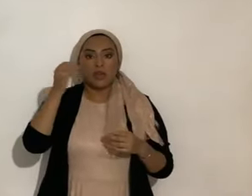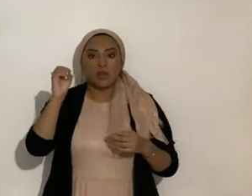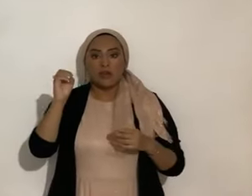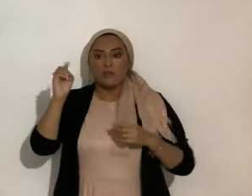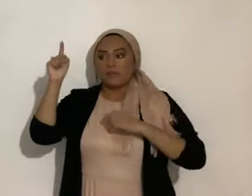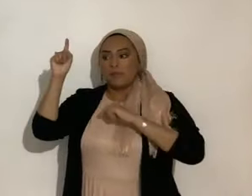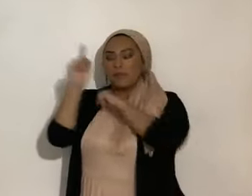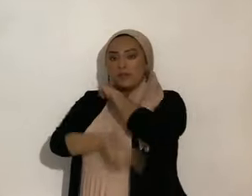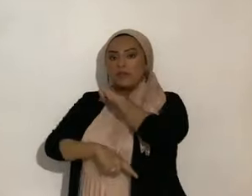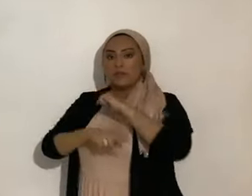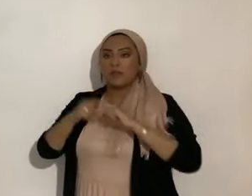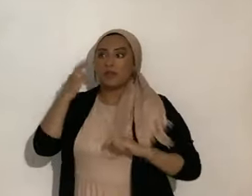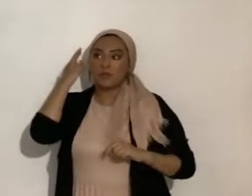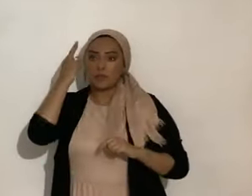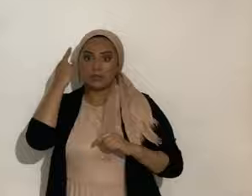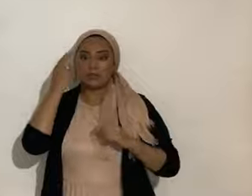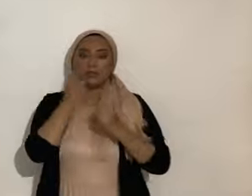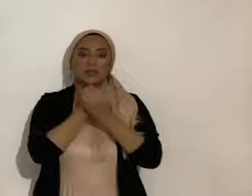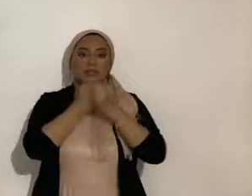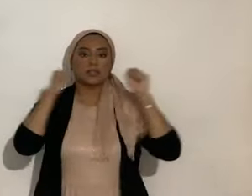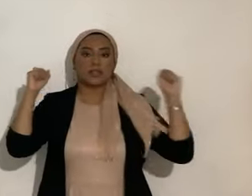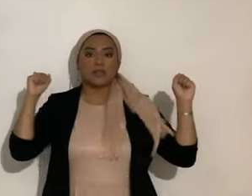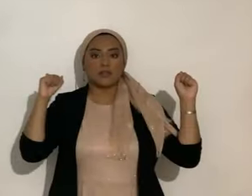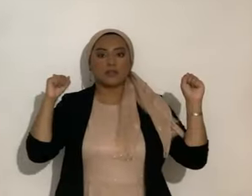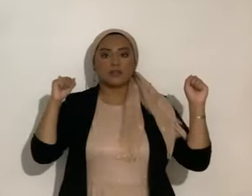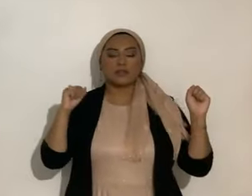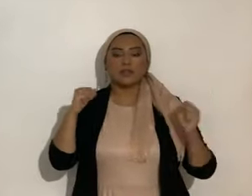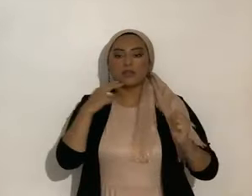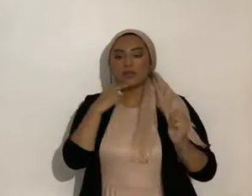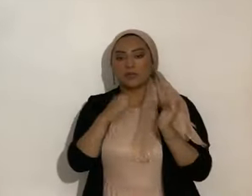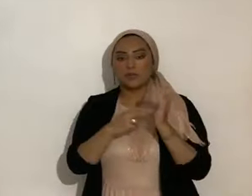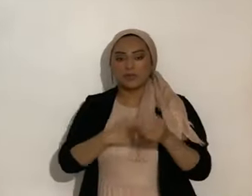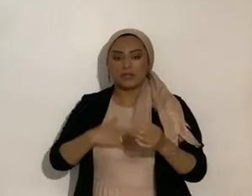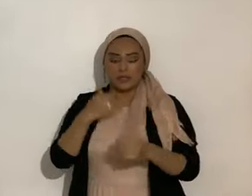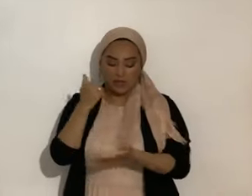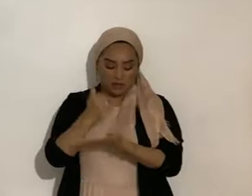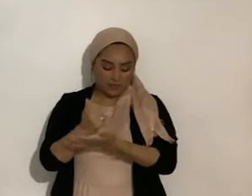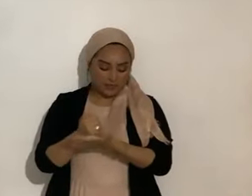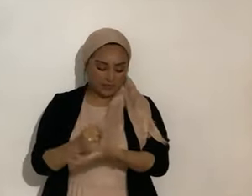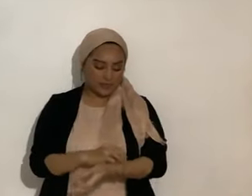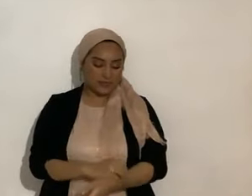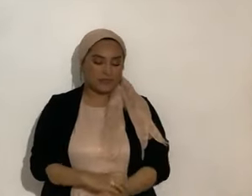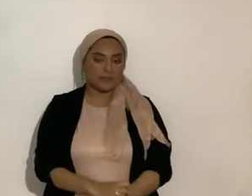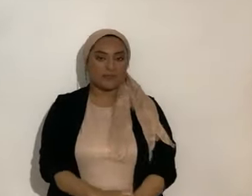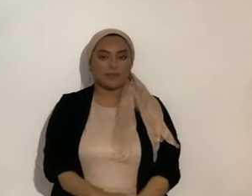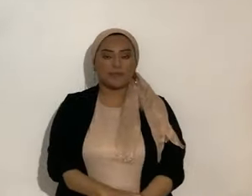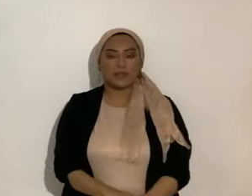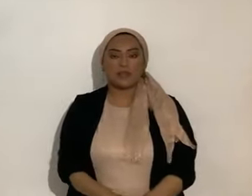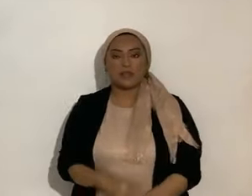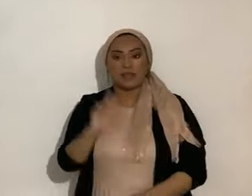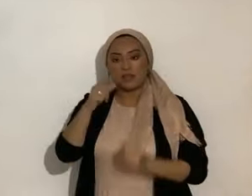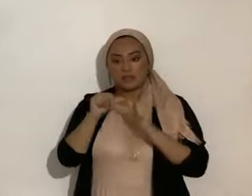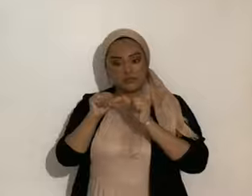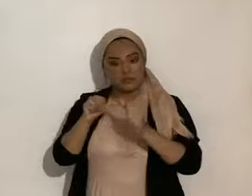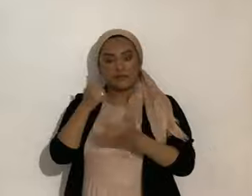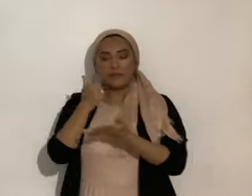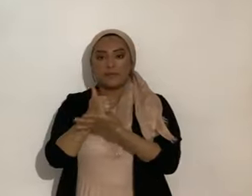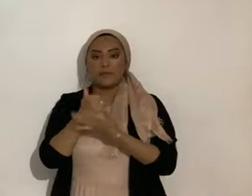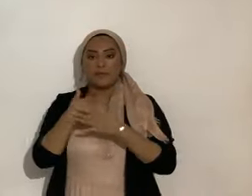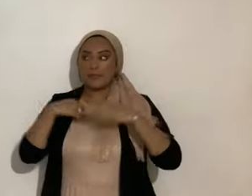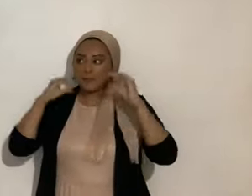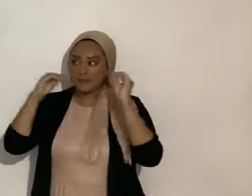La razón salva. Anoten eso, por favor. Les va a servir. Yo sé que les va a servir. Después me van a seguir ayudando